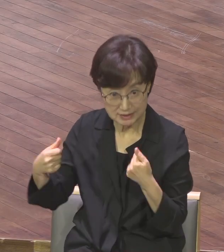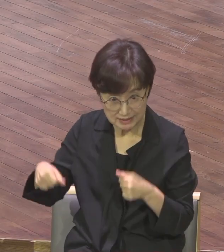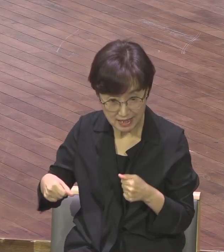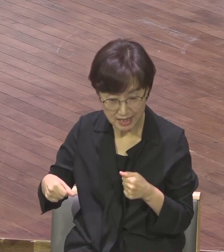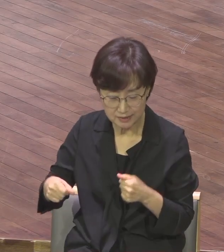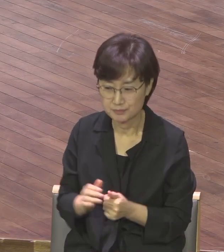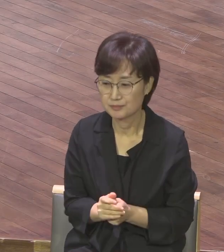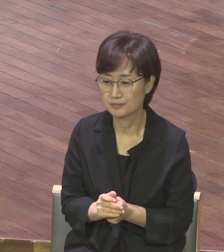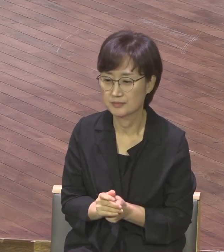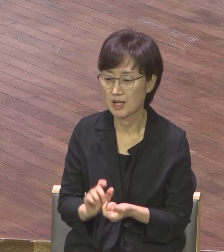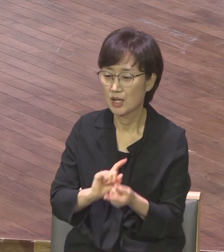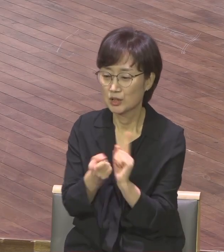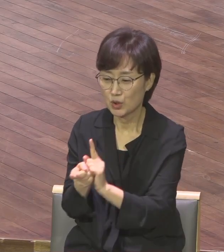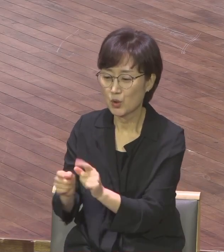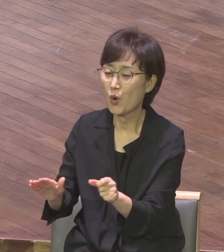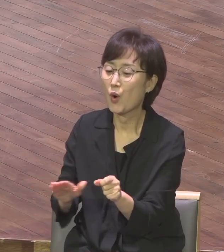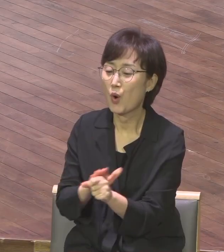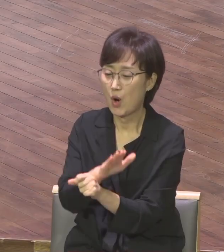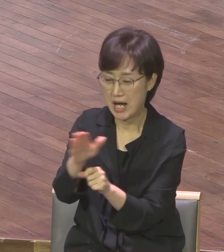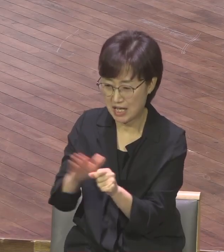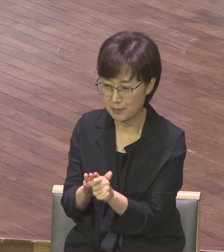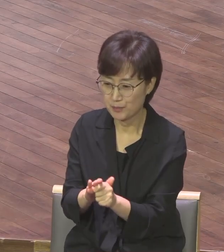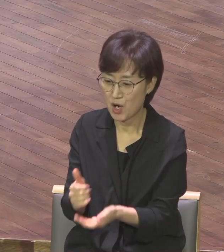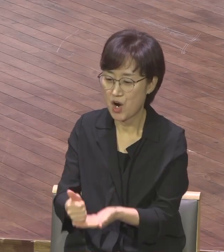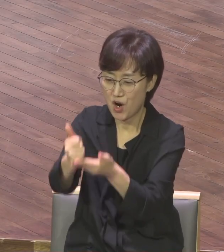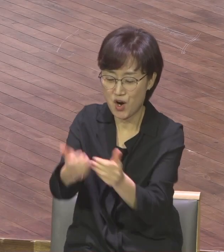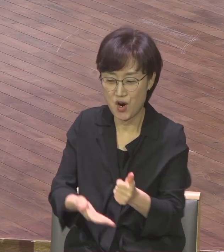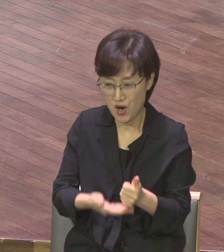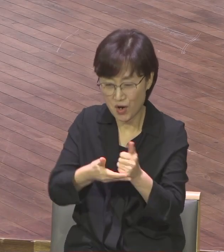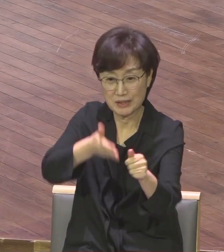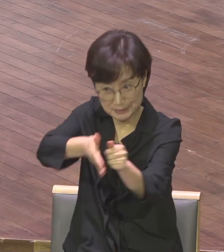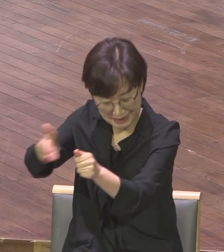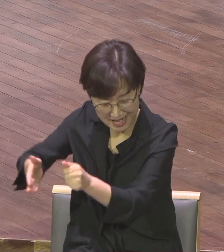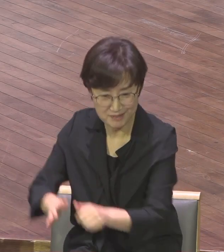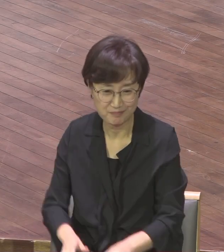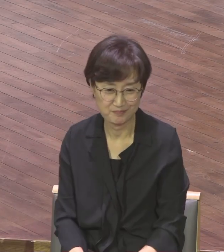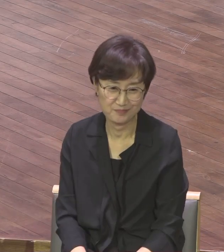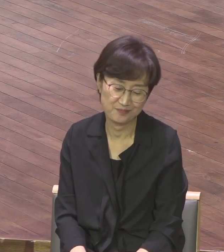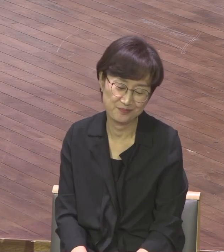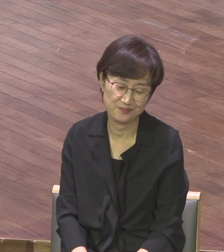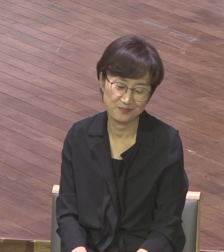인사합니다. 서로 사랑하며 섬깁시다.